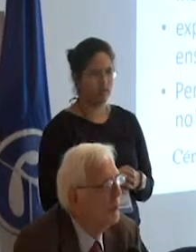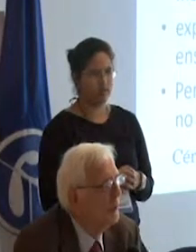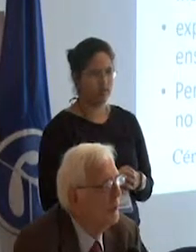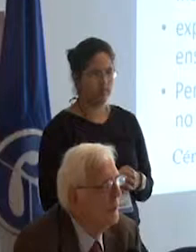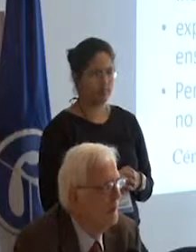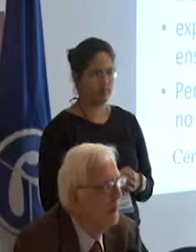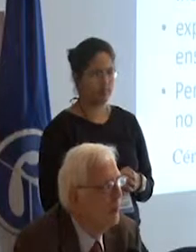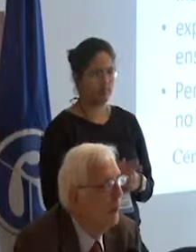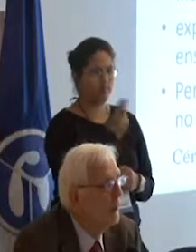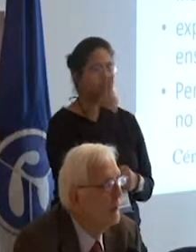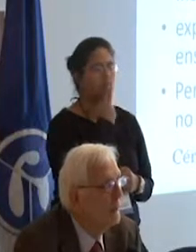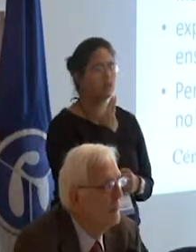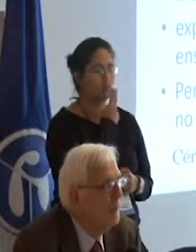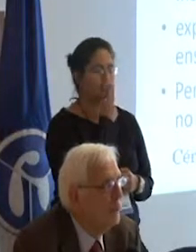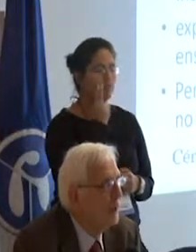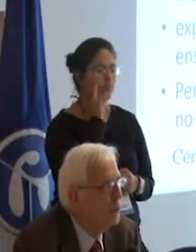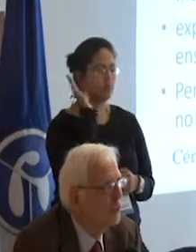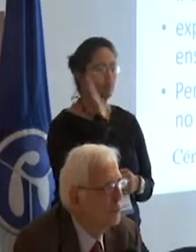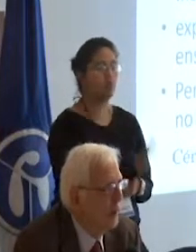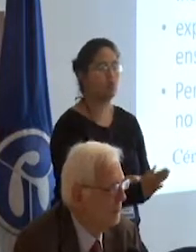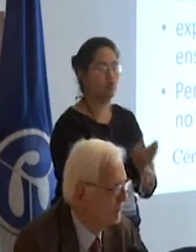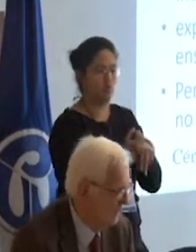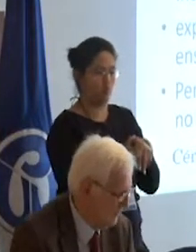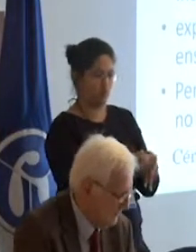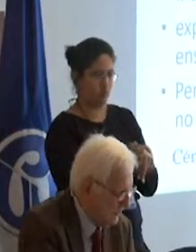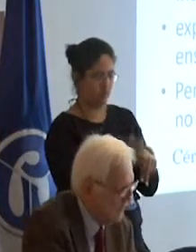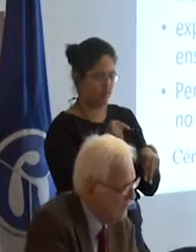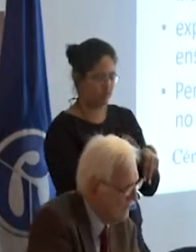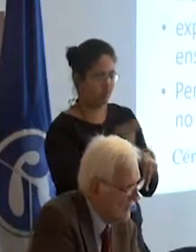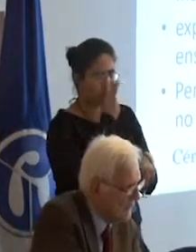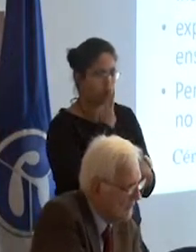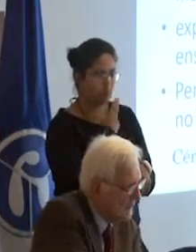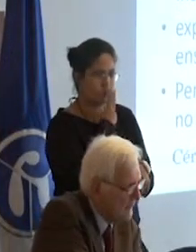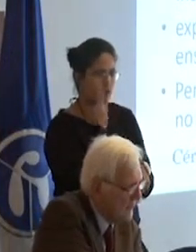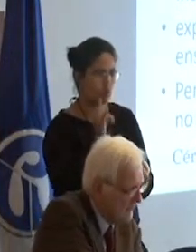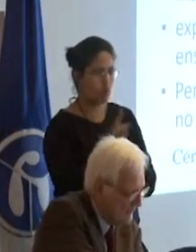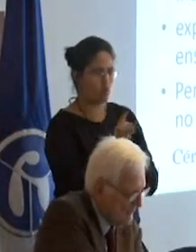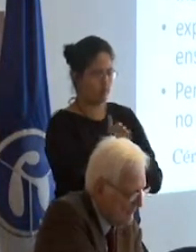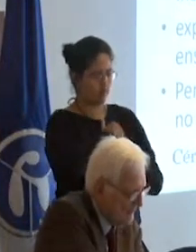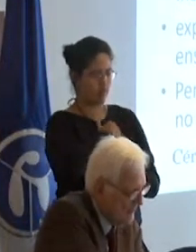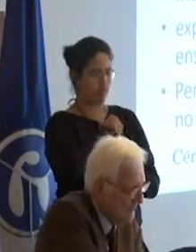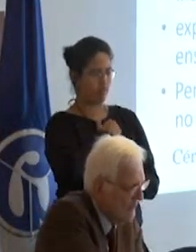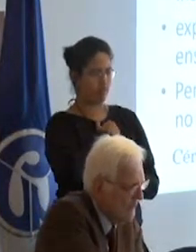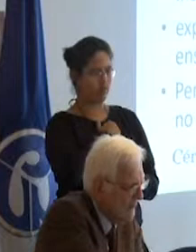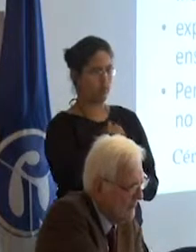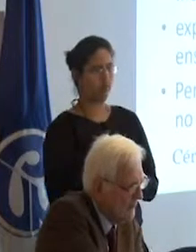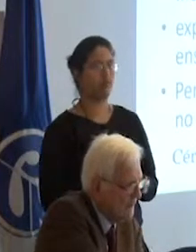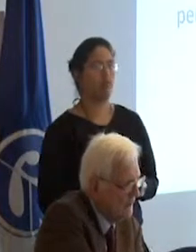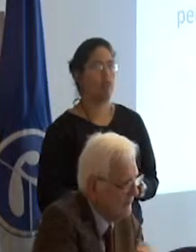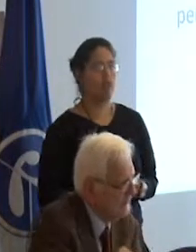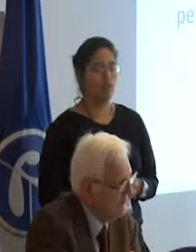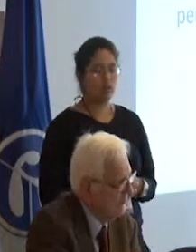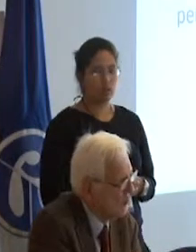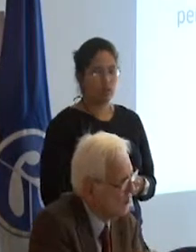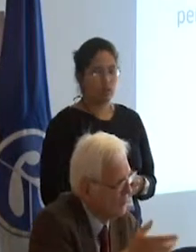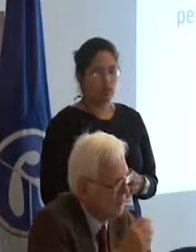del compromiso de los docentes, el uso de sí mismo.